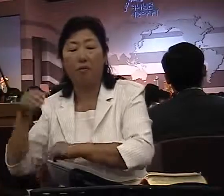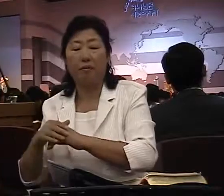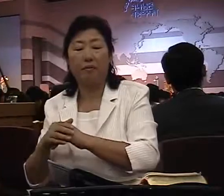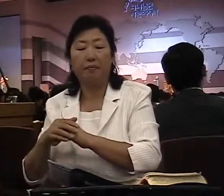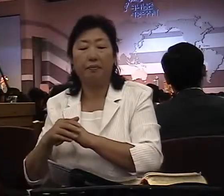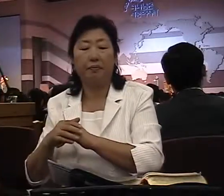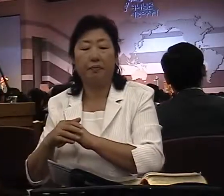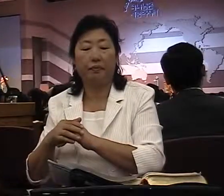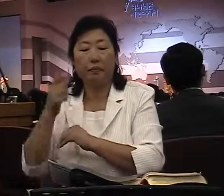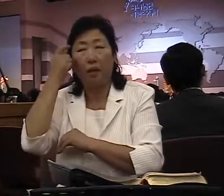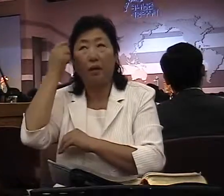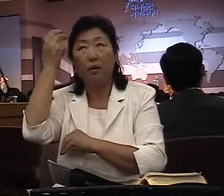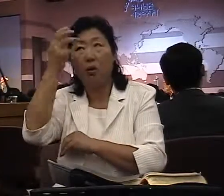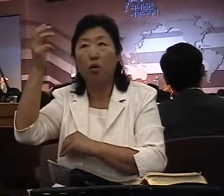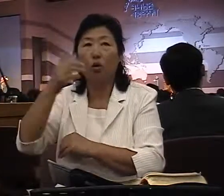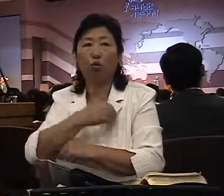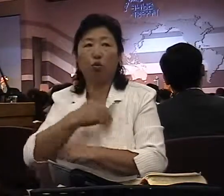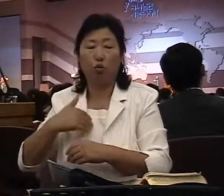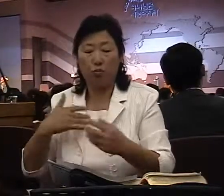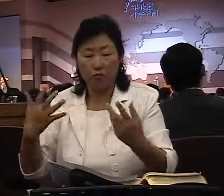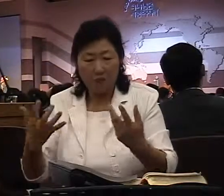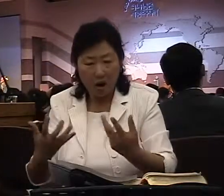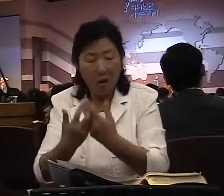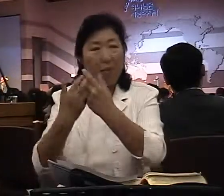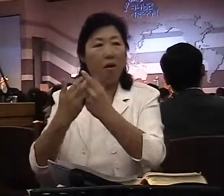그래서 성령 충만함을 달라고 하나님이 말씀하십니다.